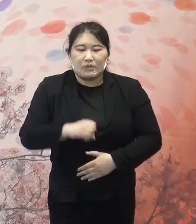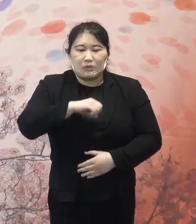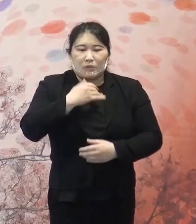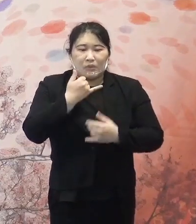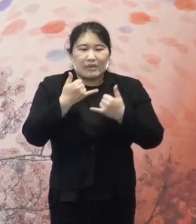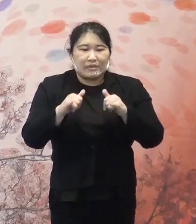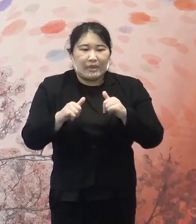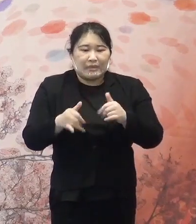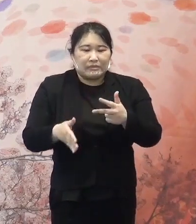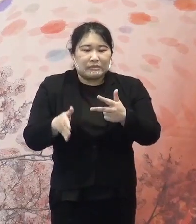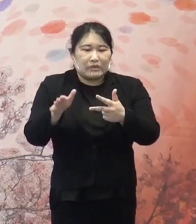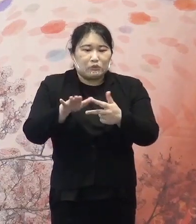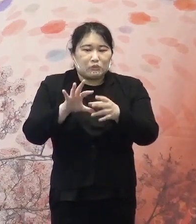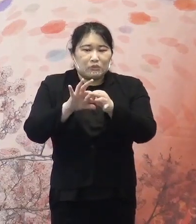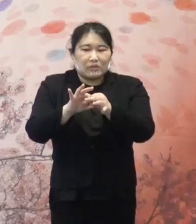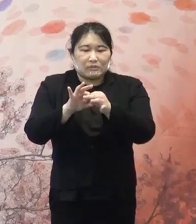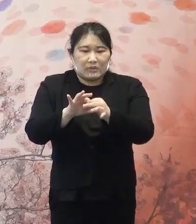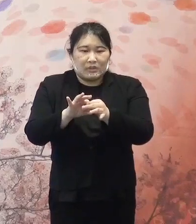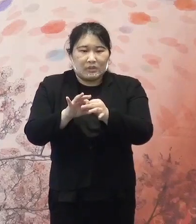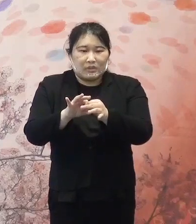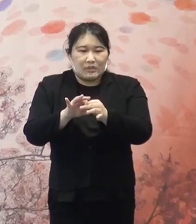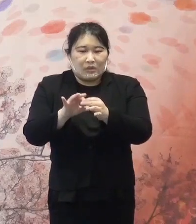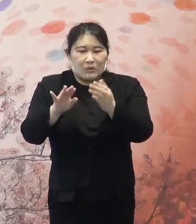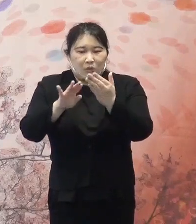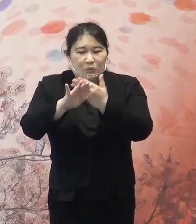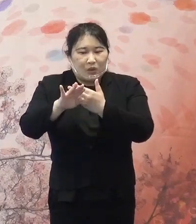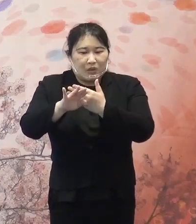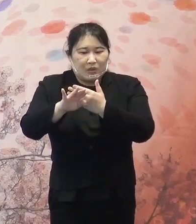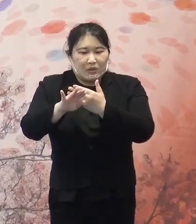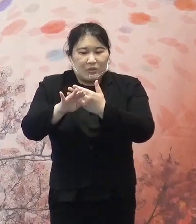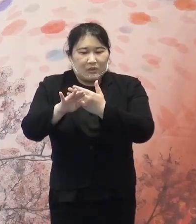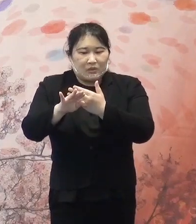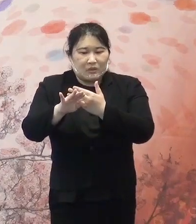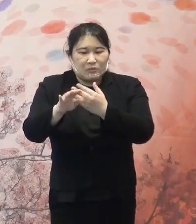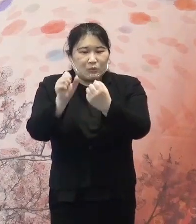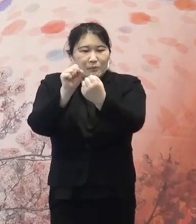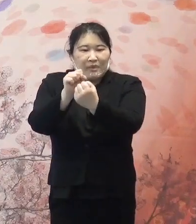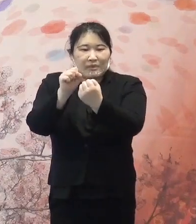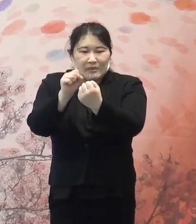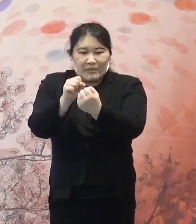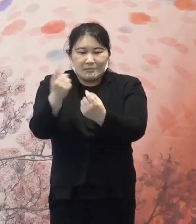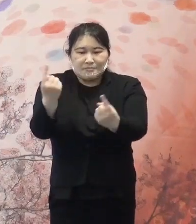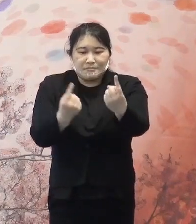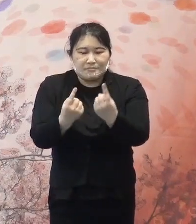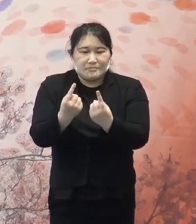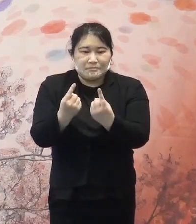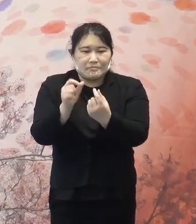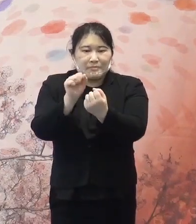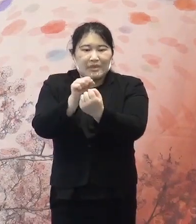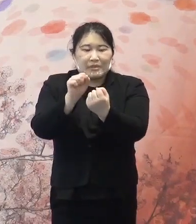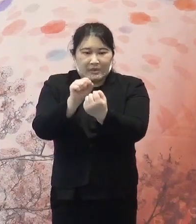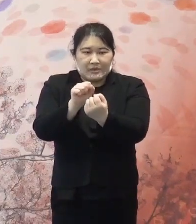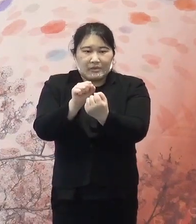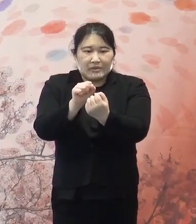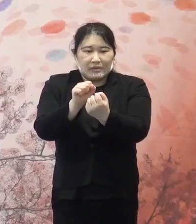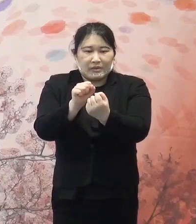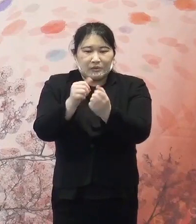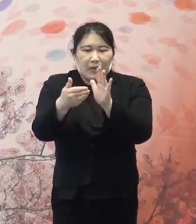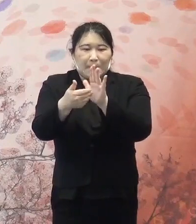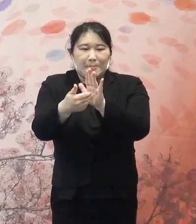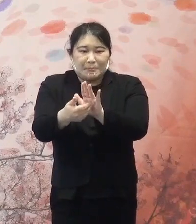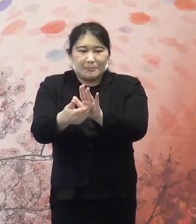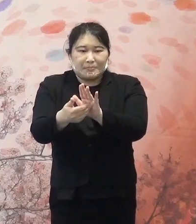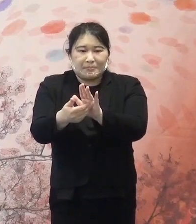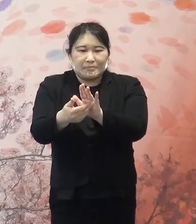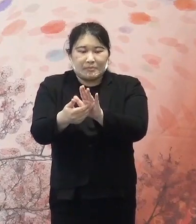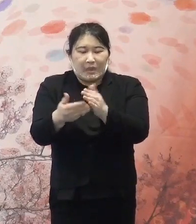者施設でございますので、外部の面会の遮断、いわゆる見るとしても距離を玄